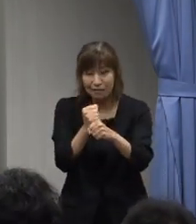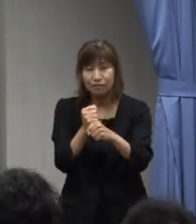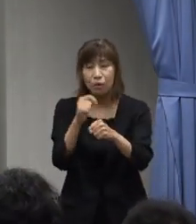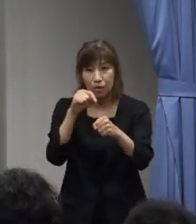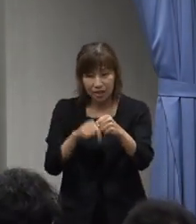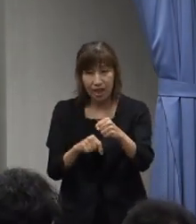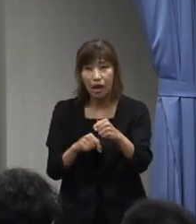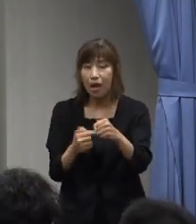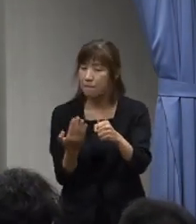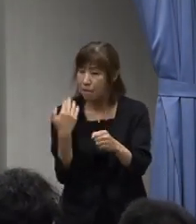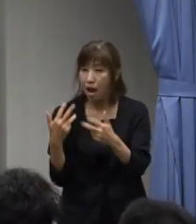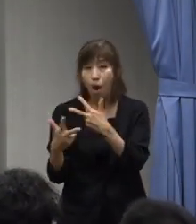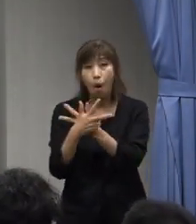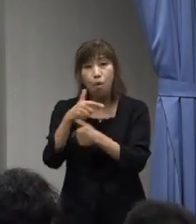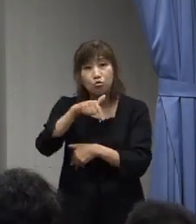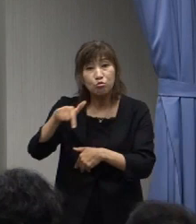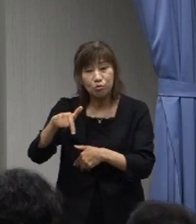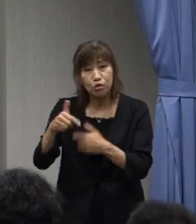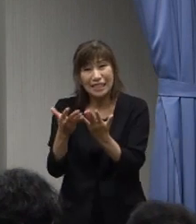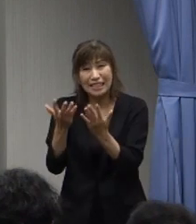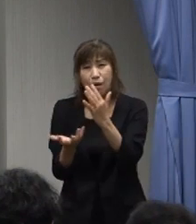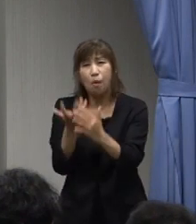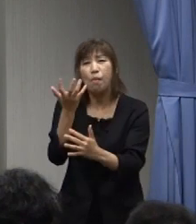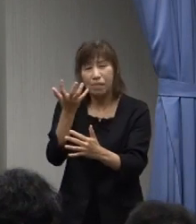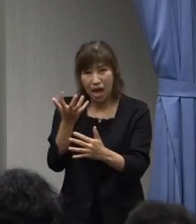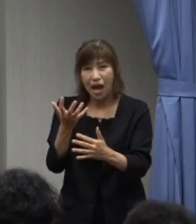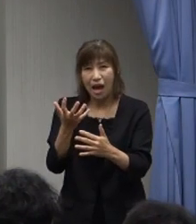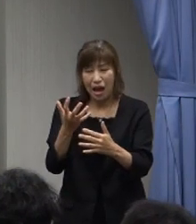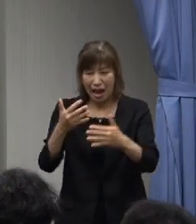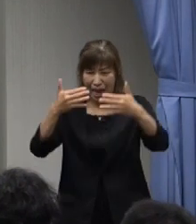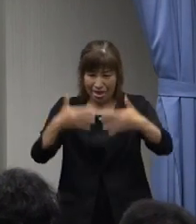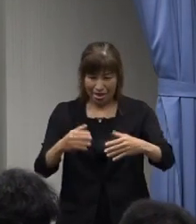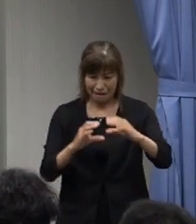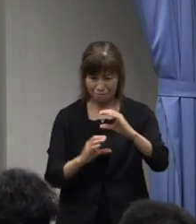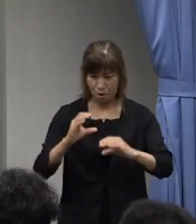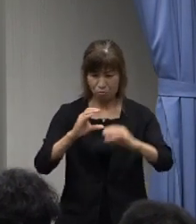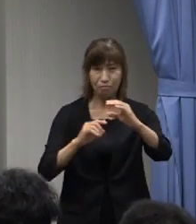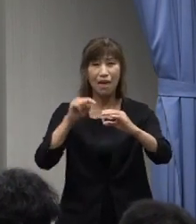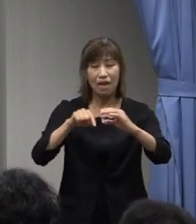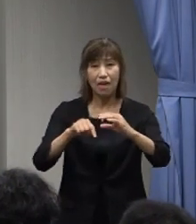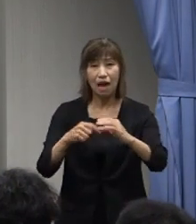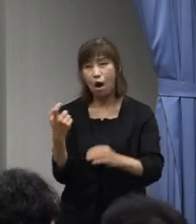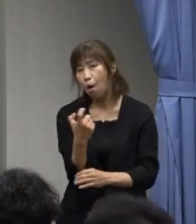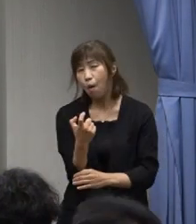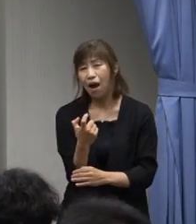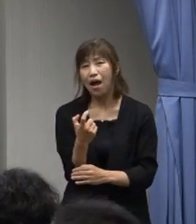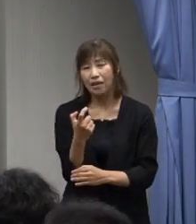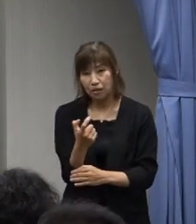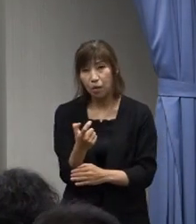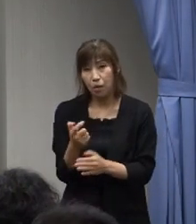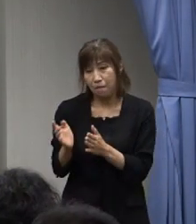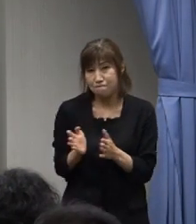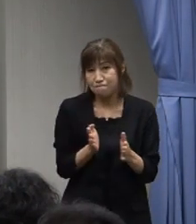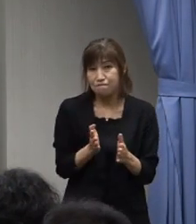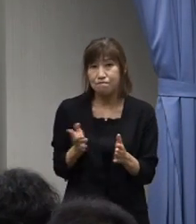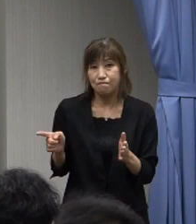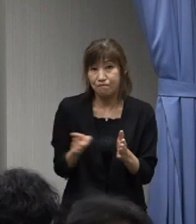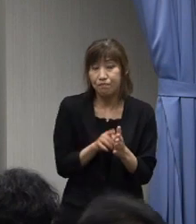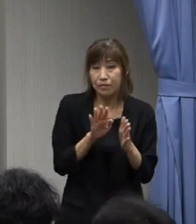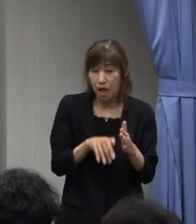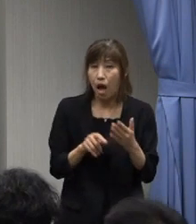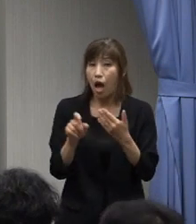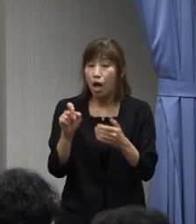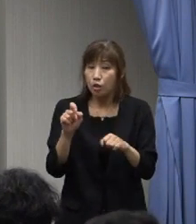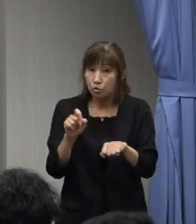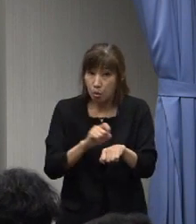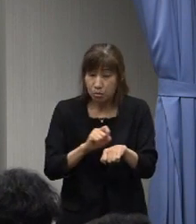国別支線においてブロック塀を強化するだとか、いろんなこの対策を取ってきたわけでありますし、とりわけ南海トラフ巨大地震